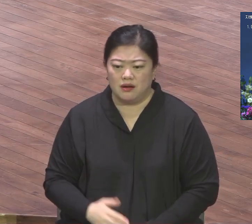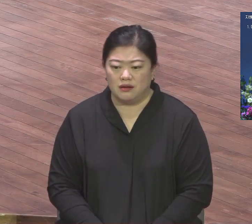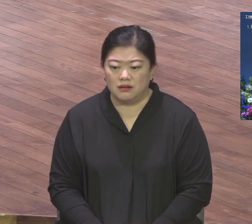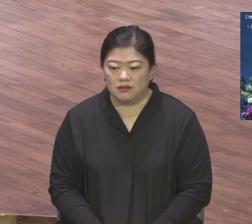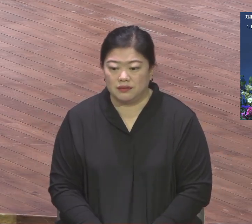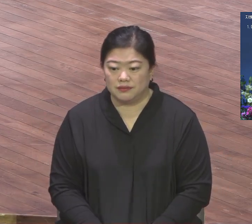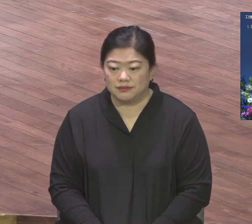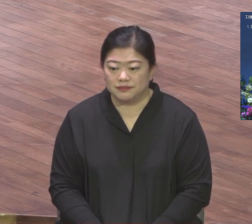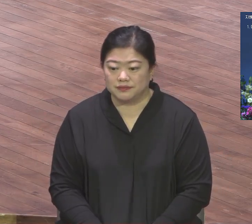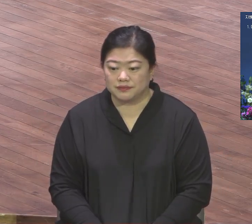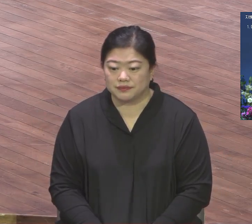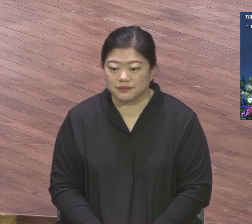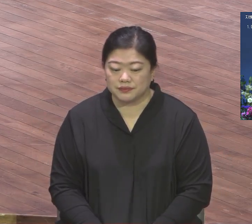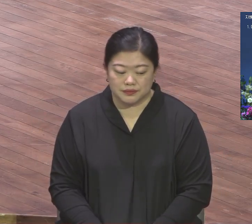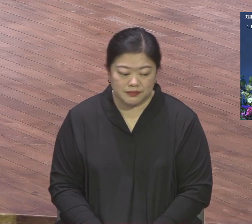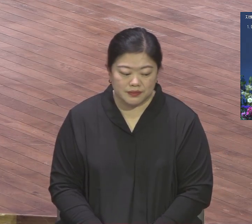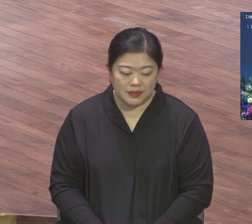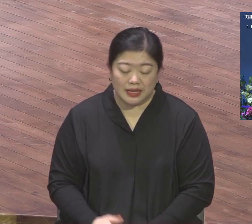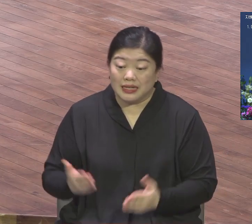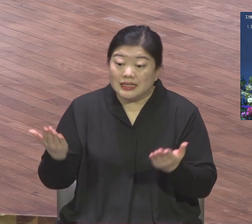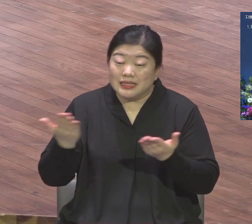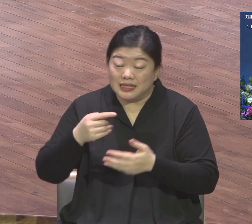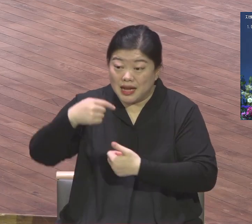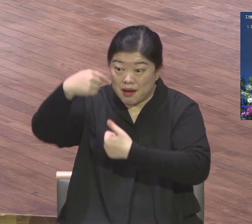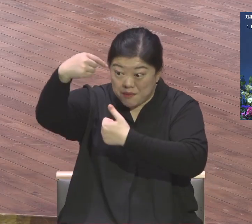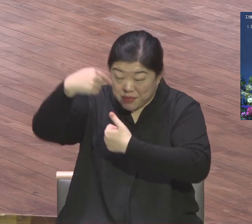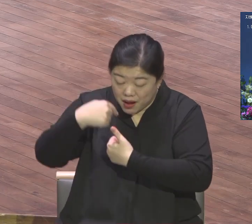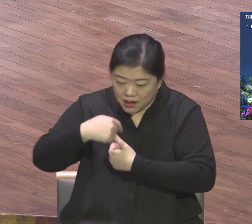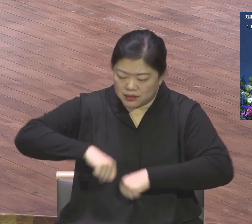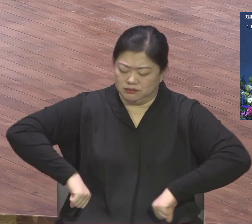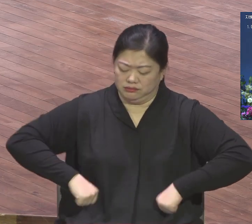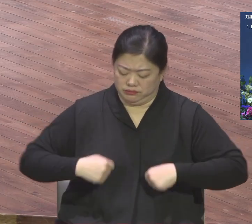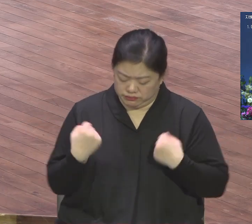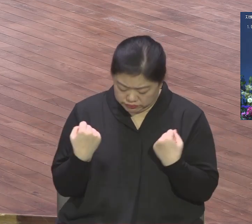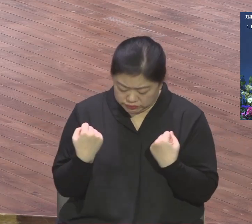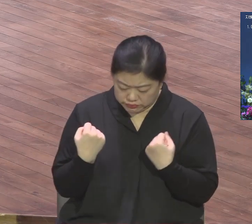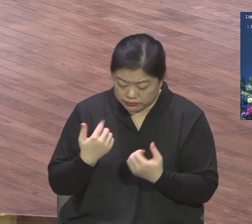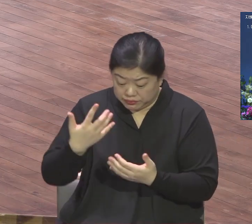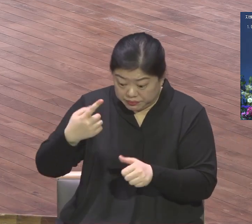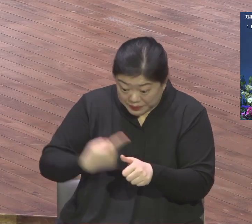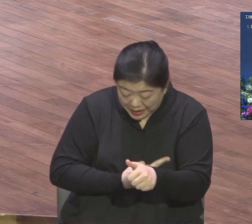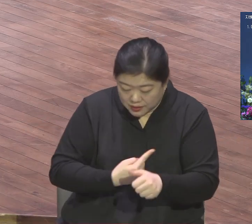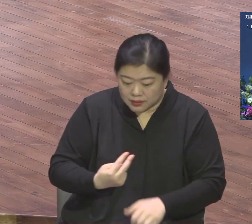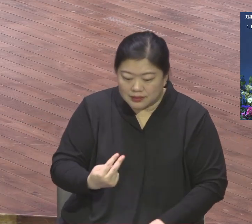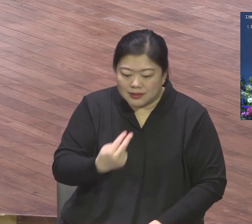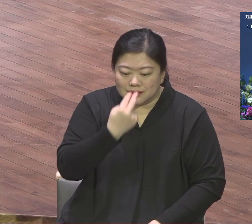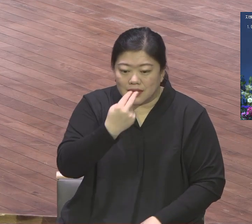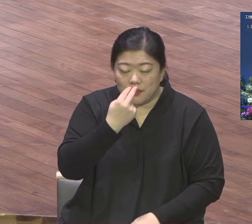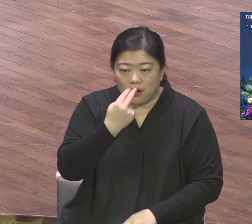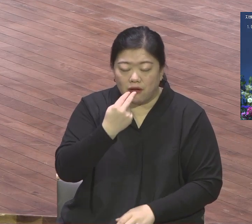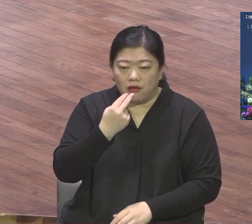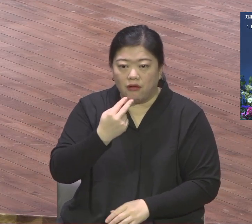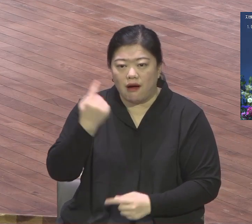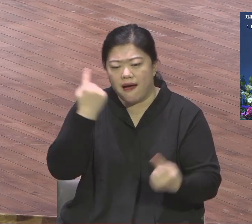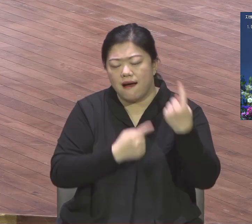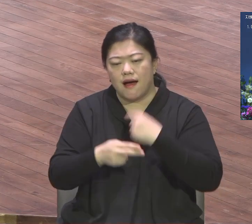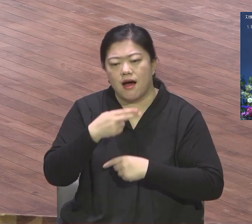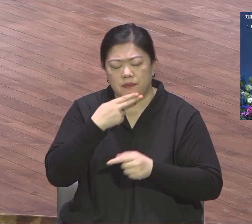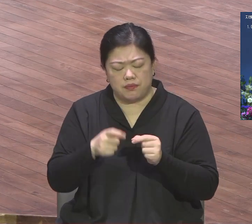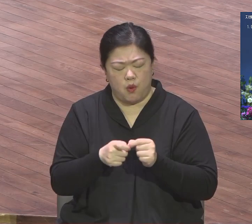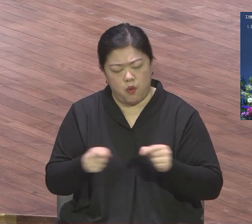내 입의 말을 잊지 말며 어기지 말라. 내 말을 받으라. 그리하면 내 생명에 해가 길리라.